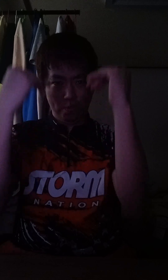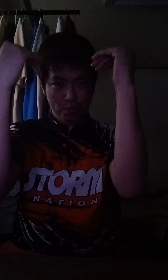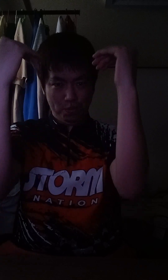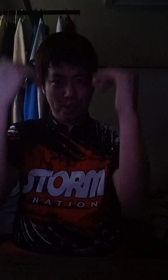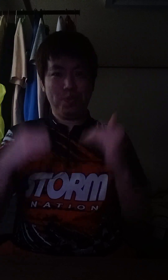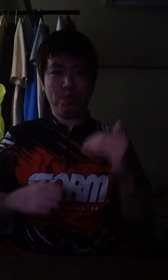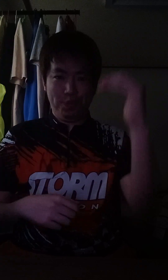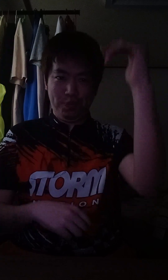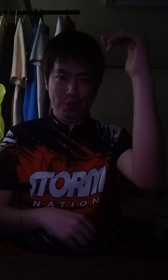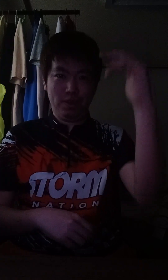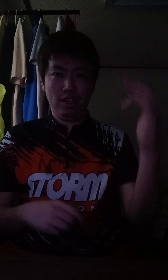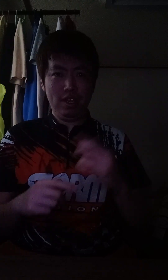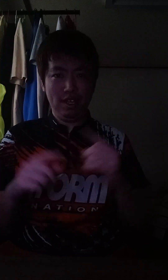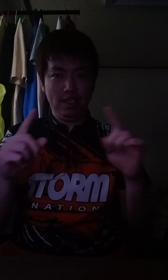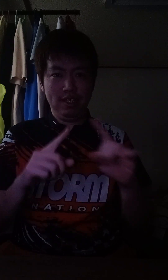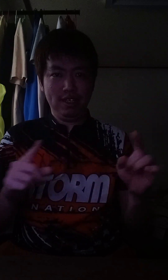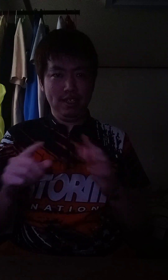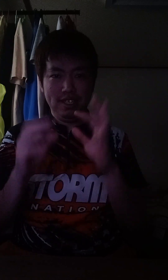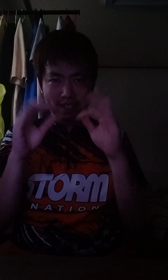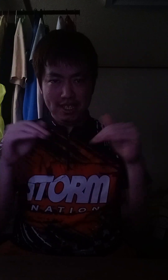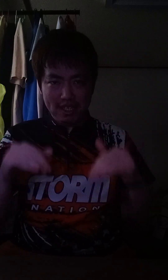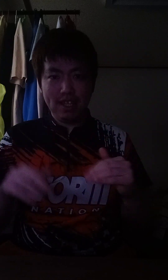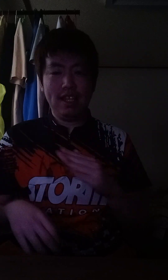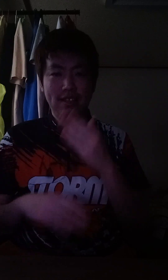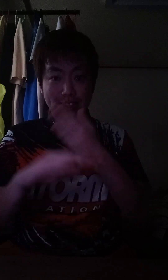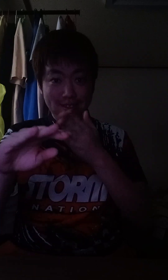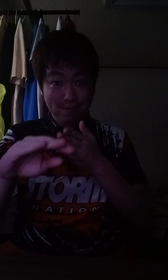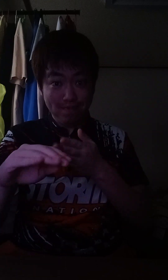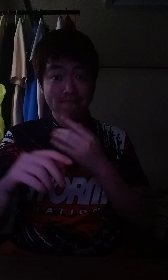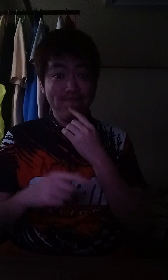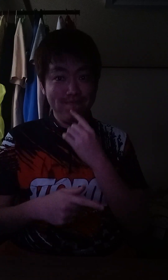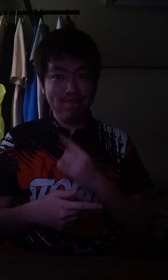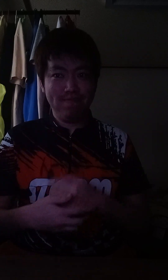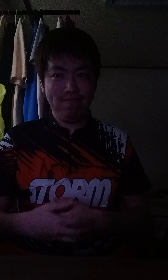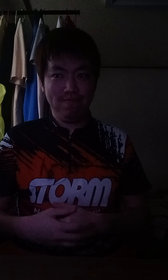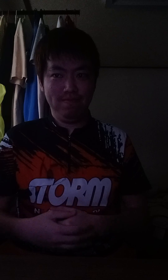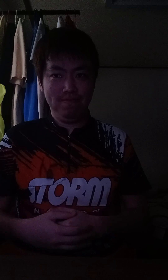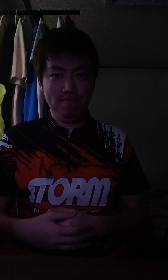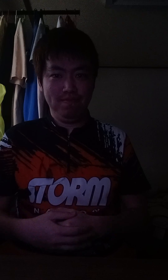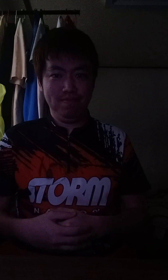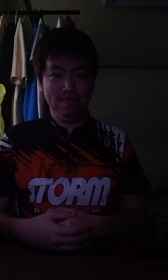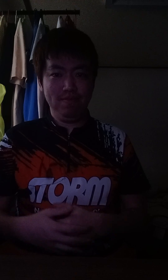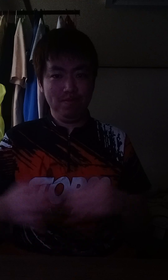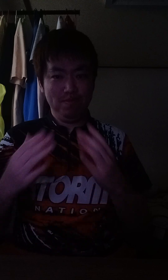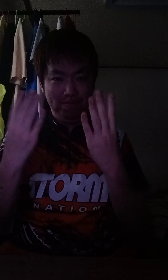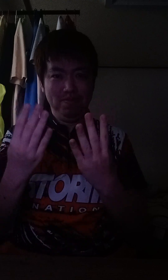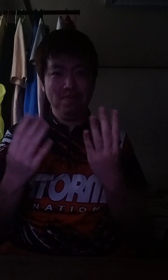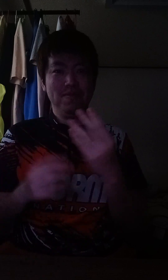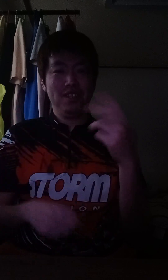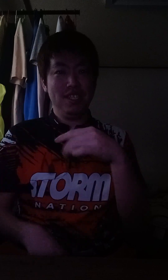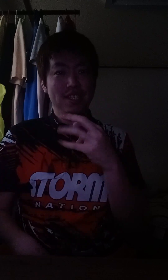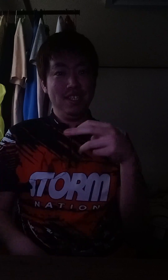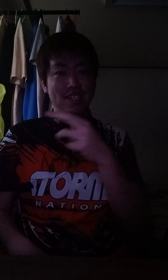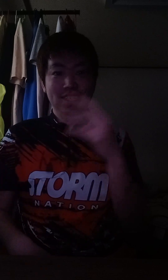쓱쓱 자라야 돼. 너무 작아. 알았지? 14살